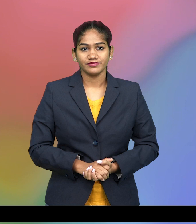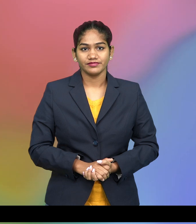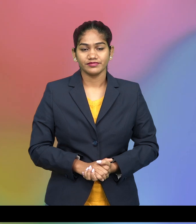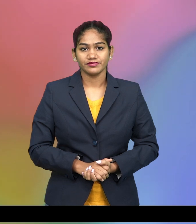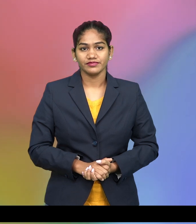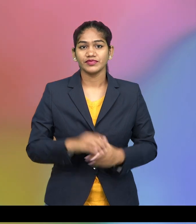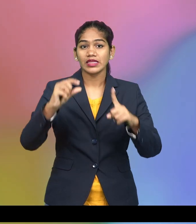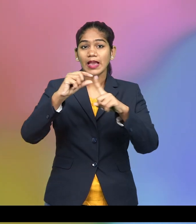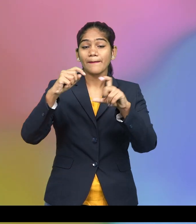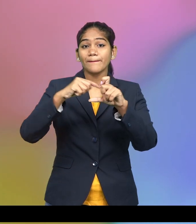ಜಠರದ ಹುಣ್ಣು,